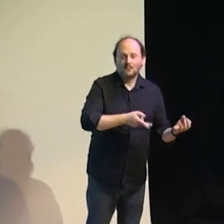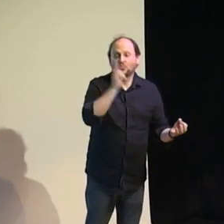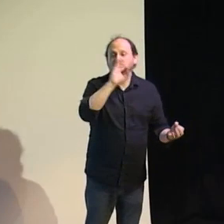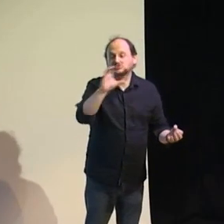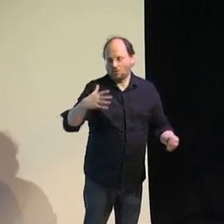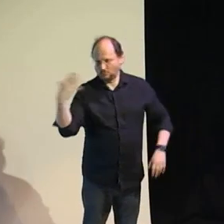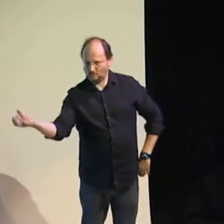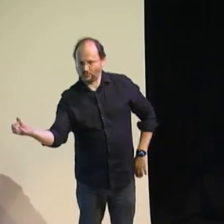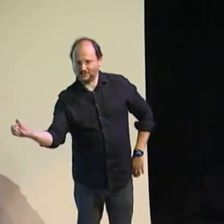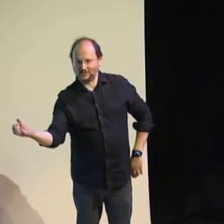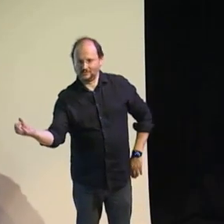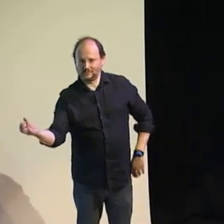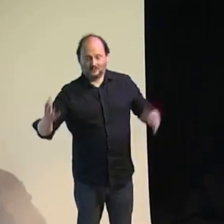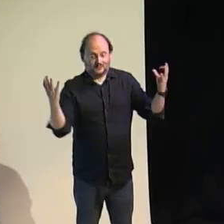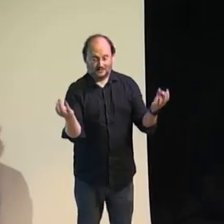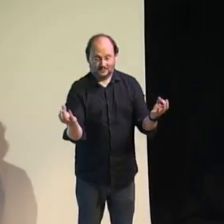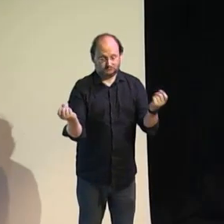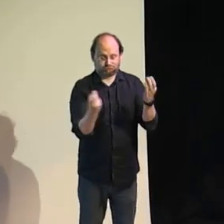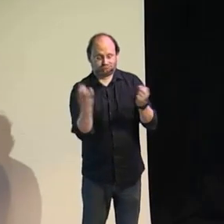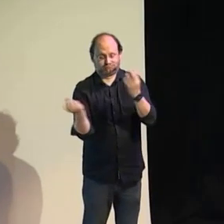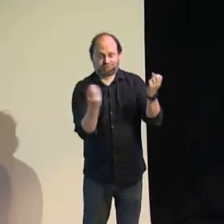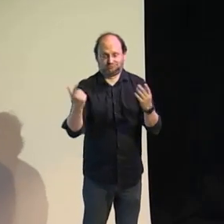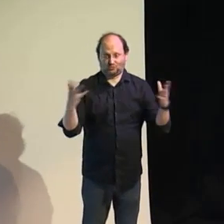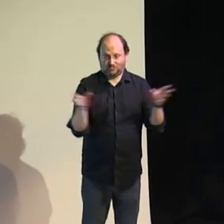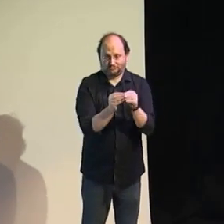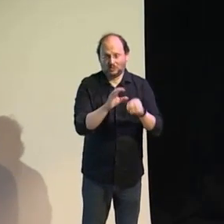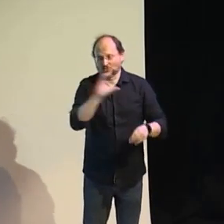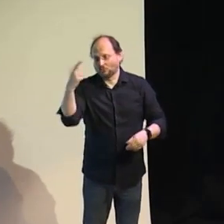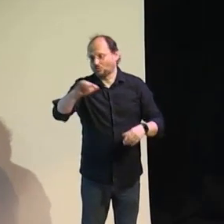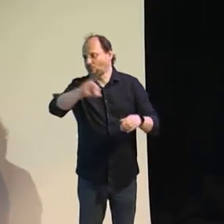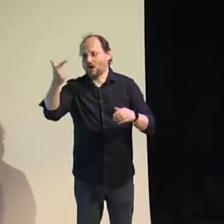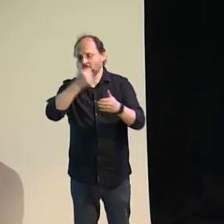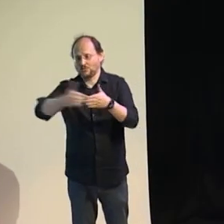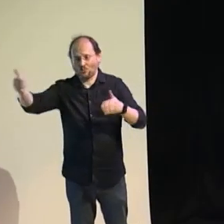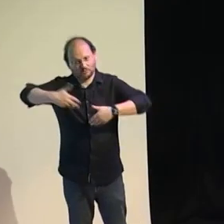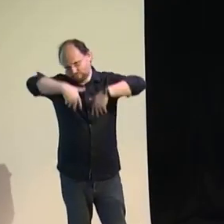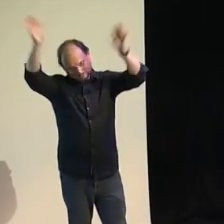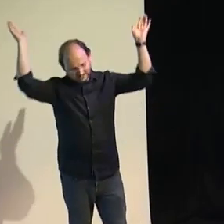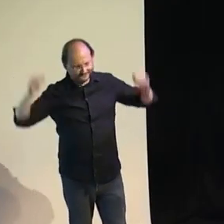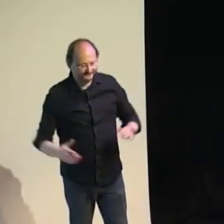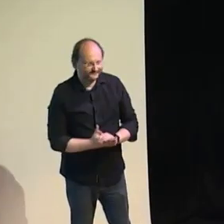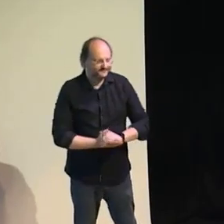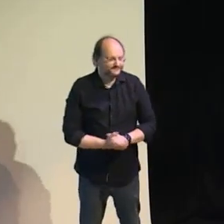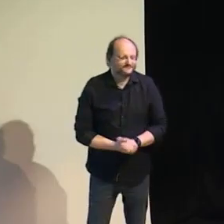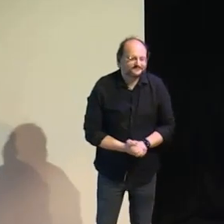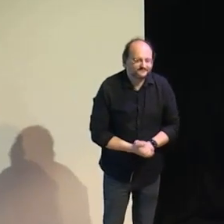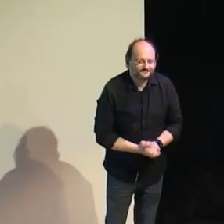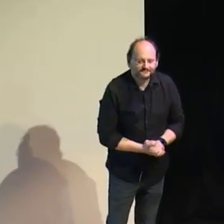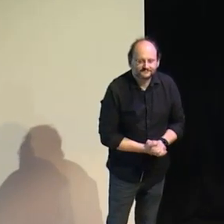gauche, on savait que c'était 10 et plus de 100, on le faisait sur la main droite. Donc on pouvait avoir les chiffres, après les nombres qui se composaient avec les différentes choses